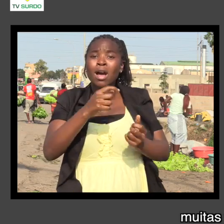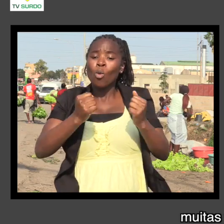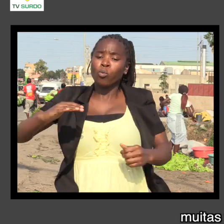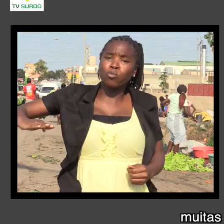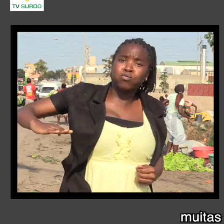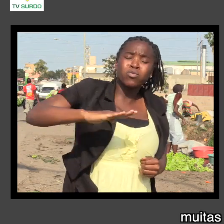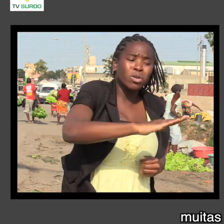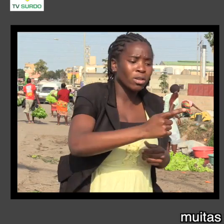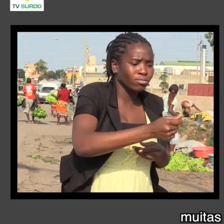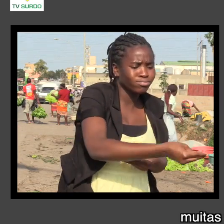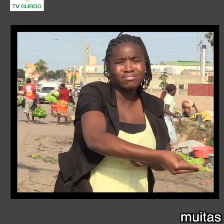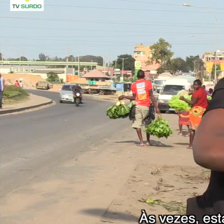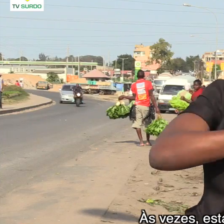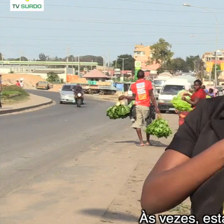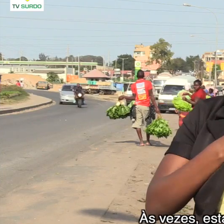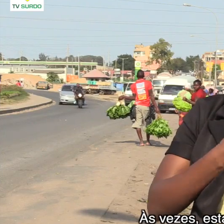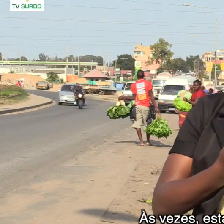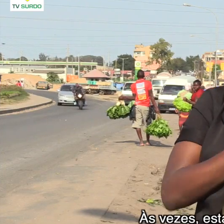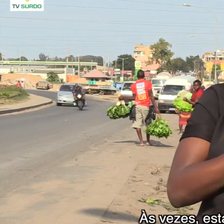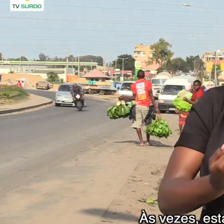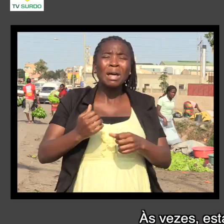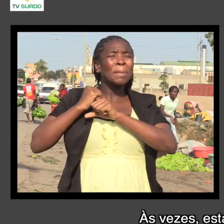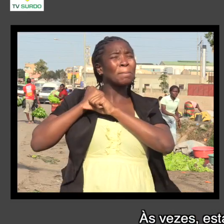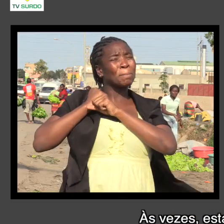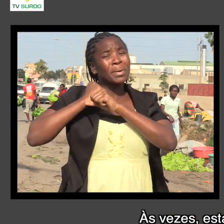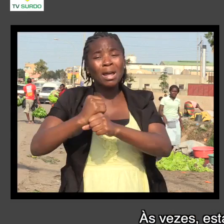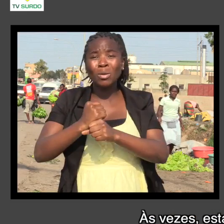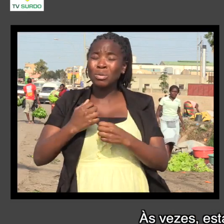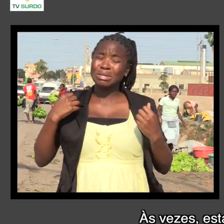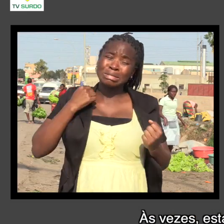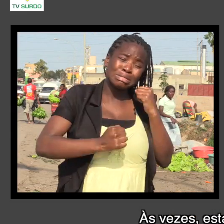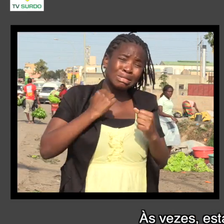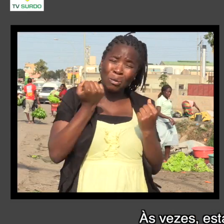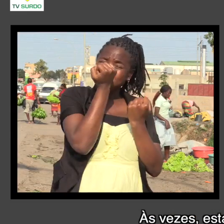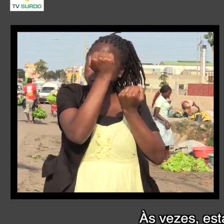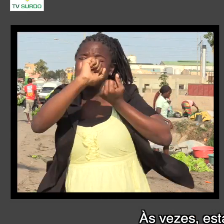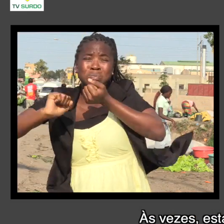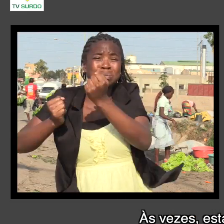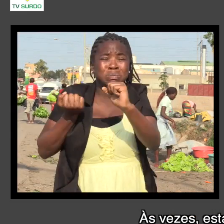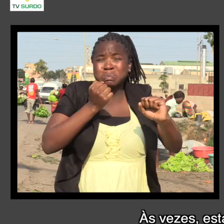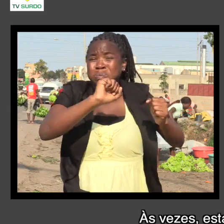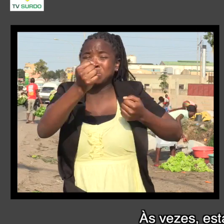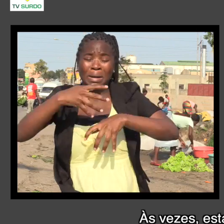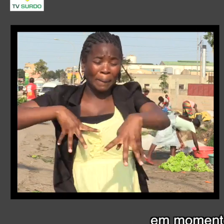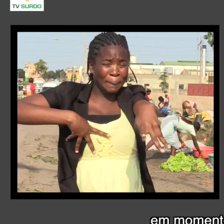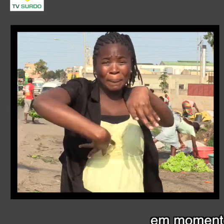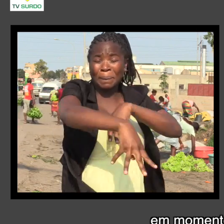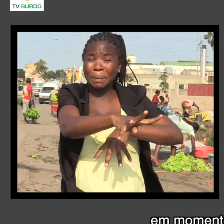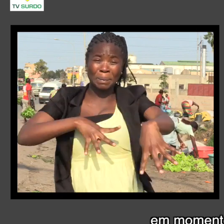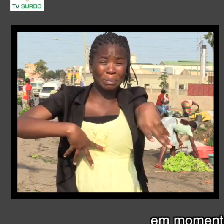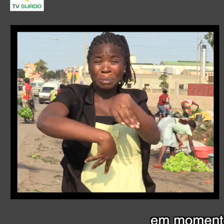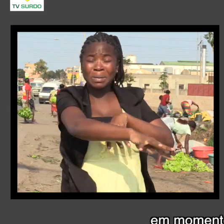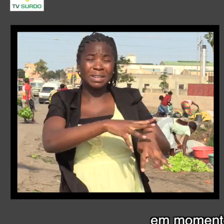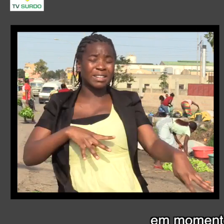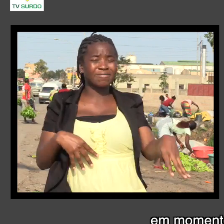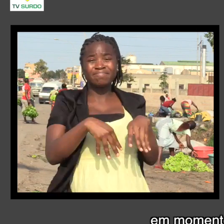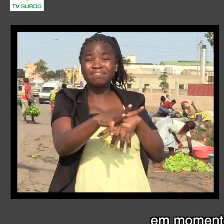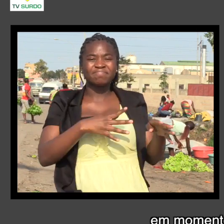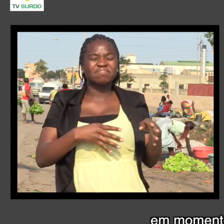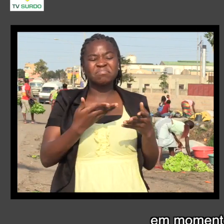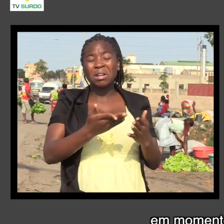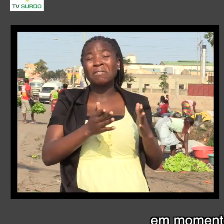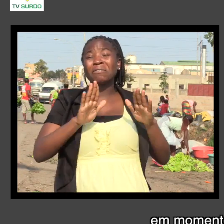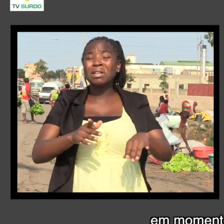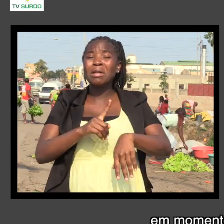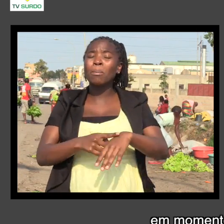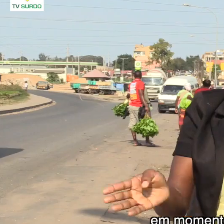vezes as compram o carro em movimento. Às vezes, estas crianças são obrigadas a esquivar-se de veículos na estrada em momentos críticos